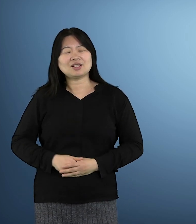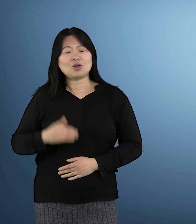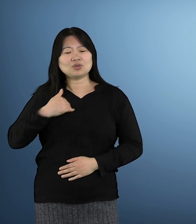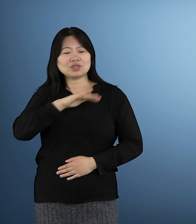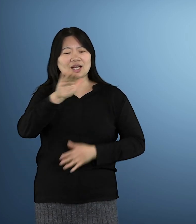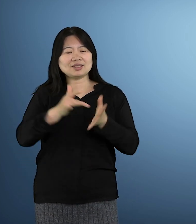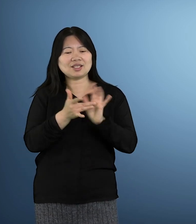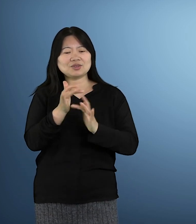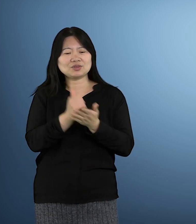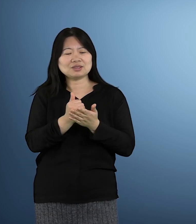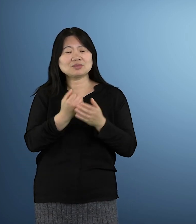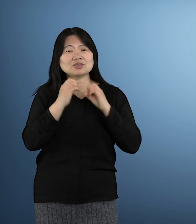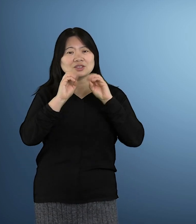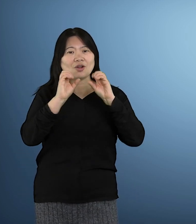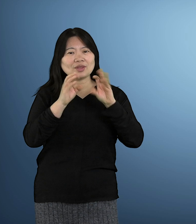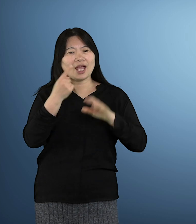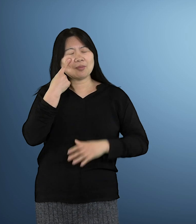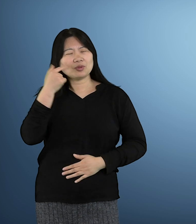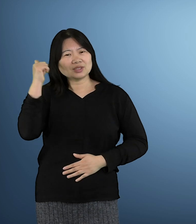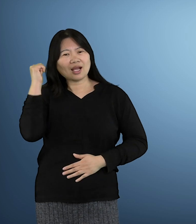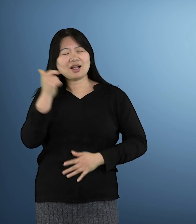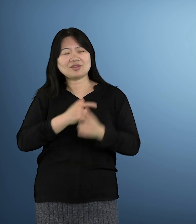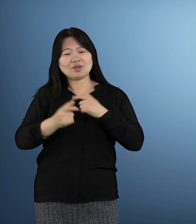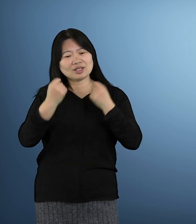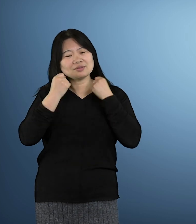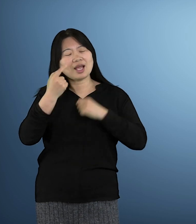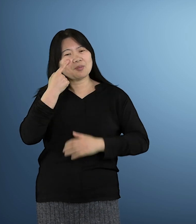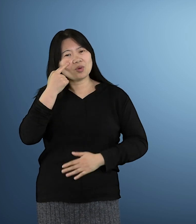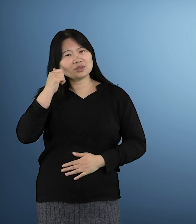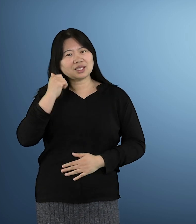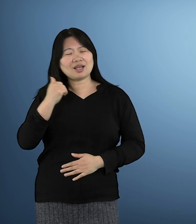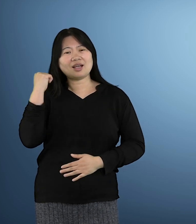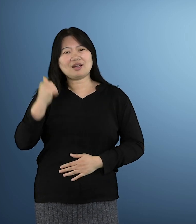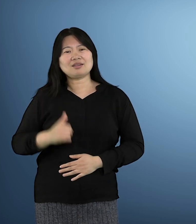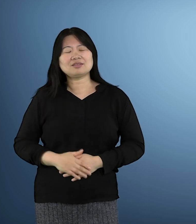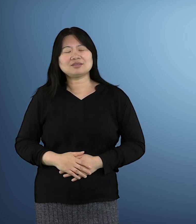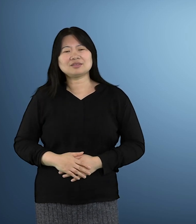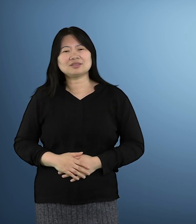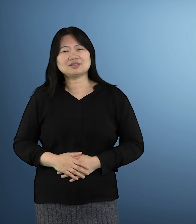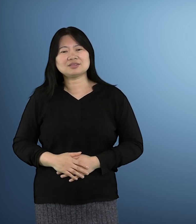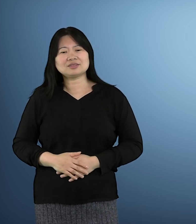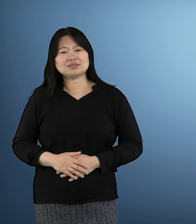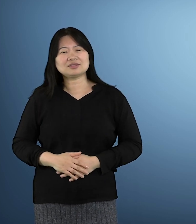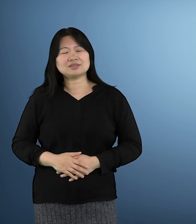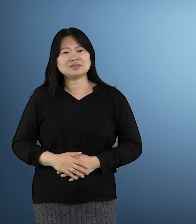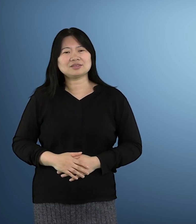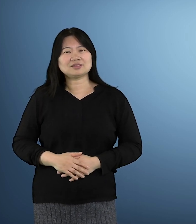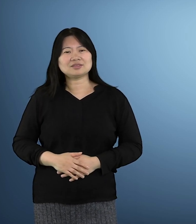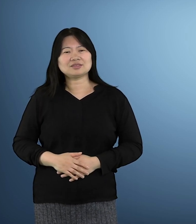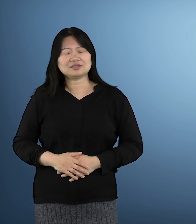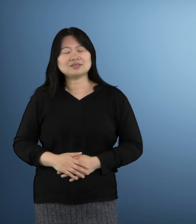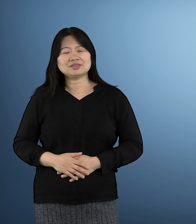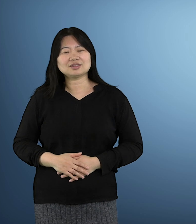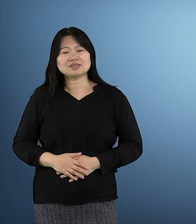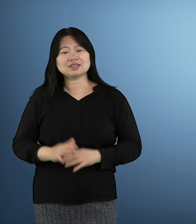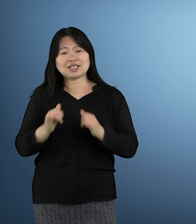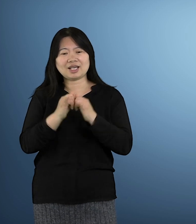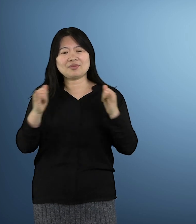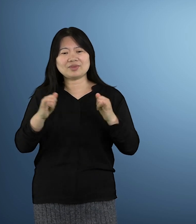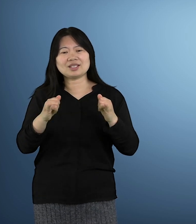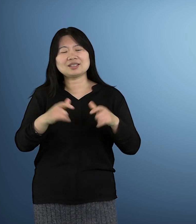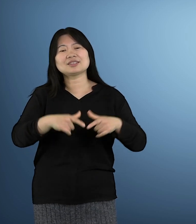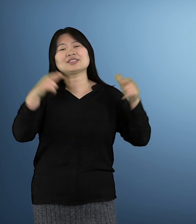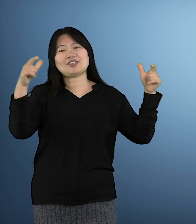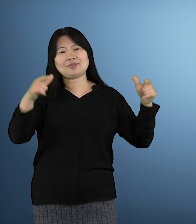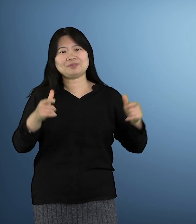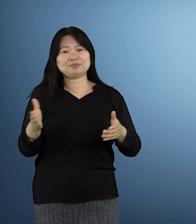우리가 예수를 전하고 더 힘을 내자, 이런 종류가 하나 나타나기 시작했어요.